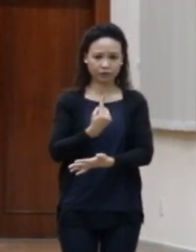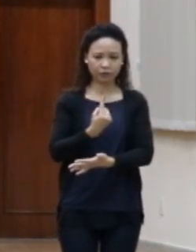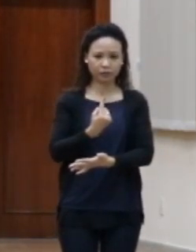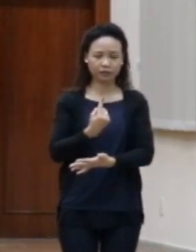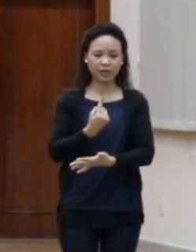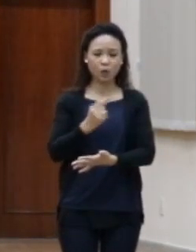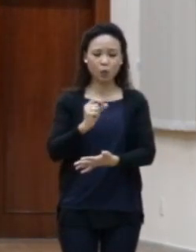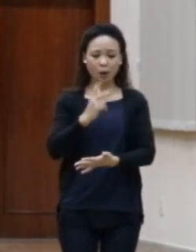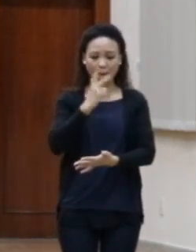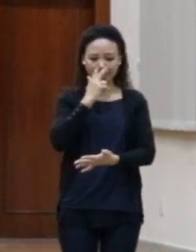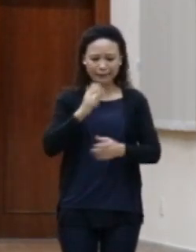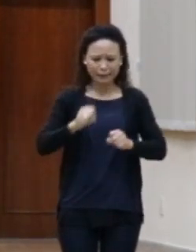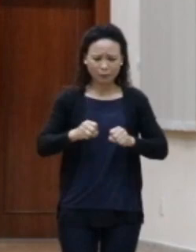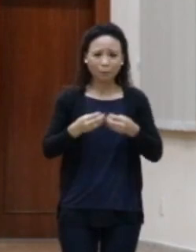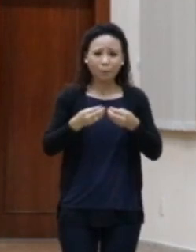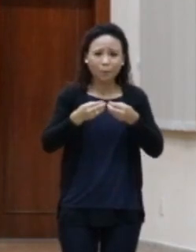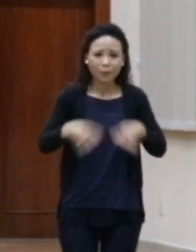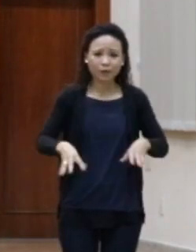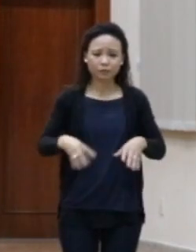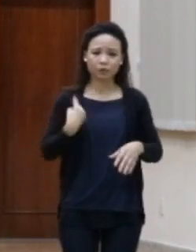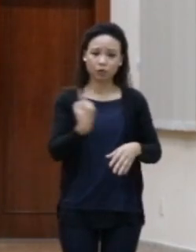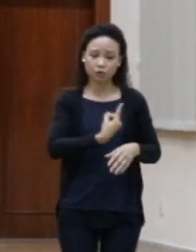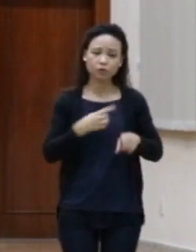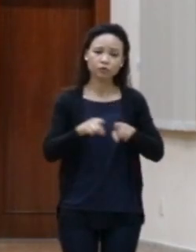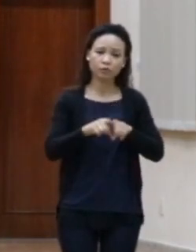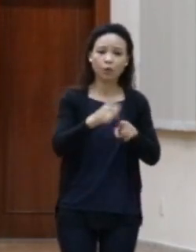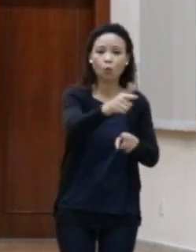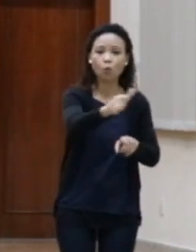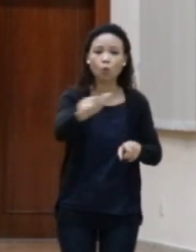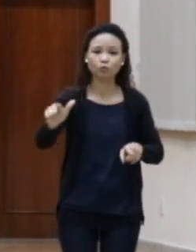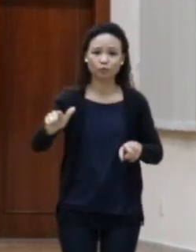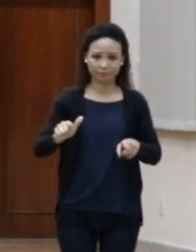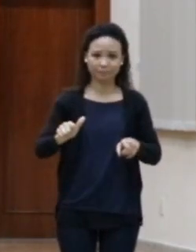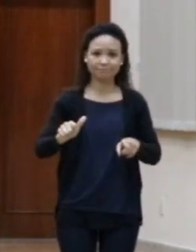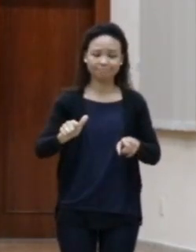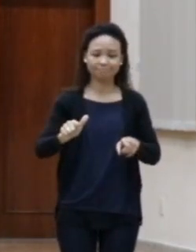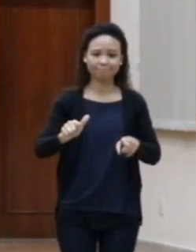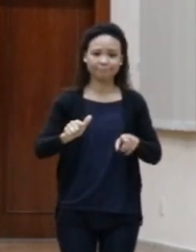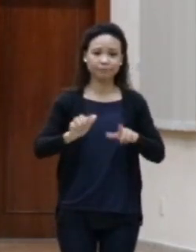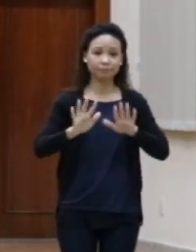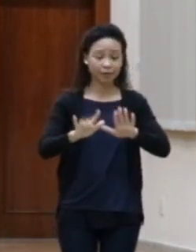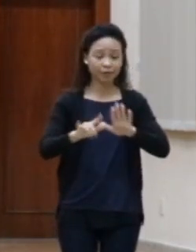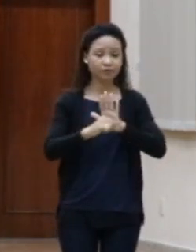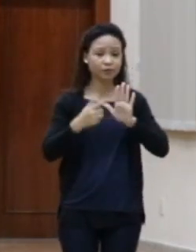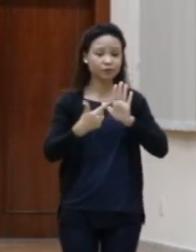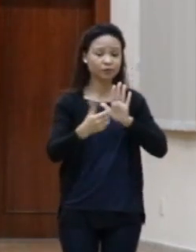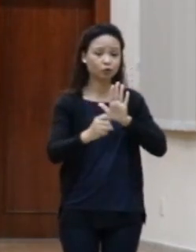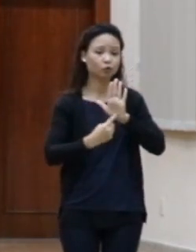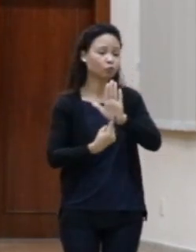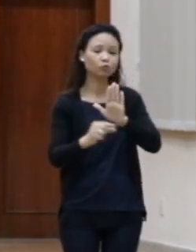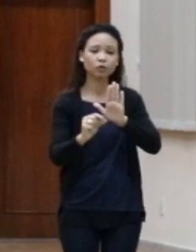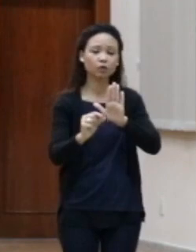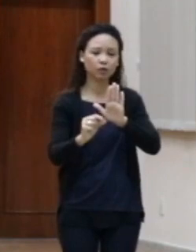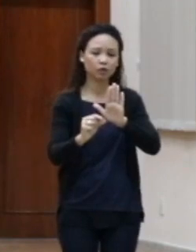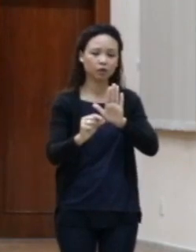que prejudicam a outro. Mas aqui diz o versículo 28, que tudo, porém, estava decidido de antemão